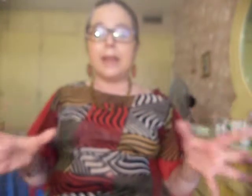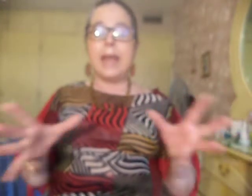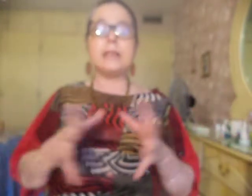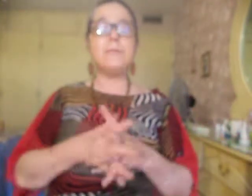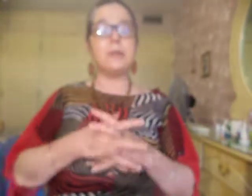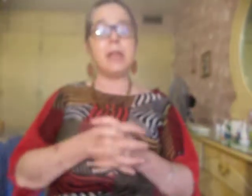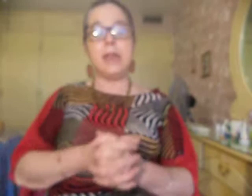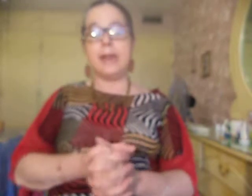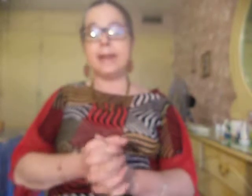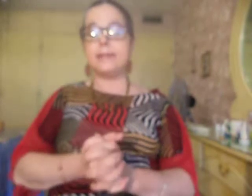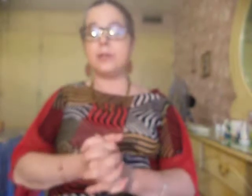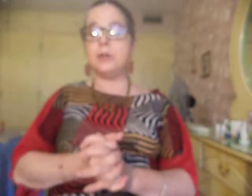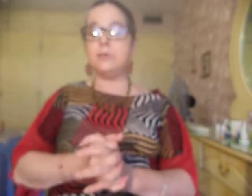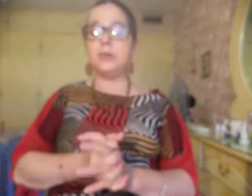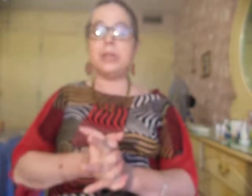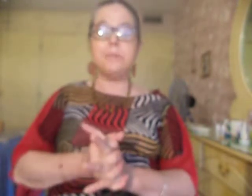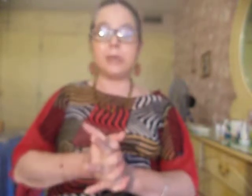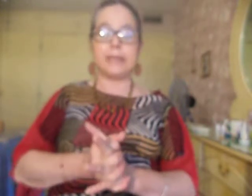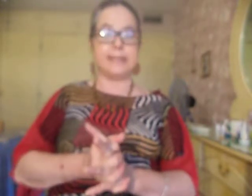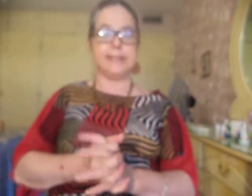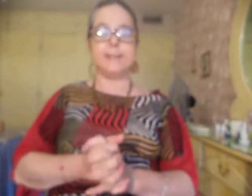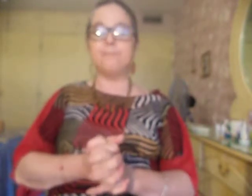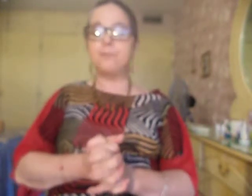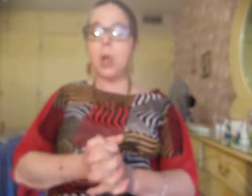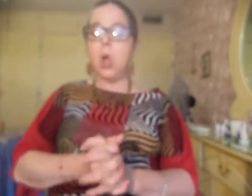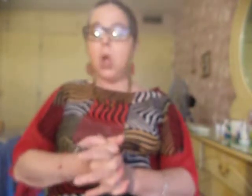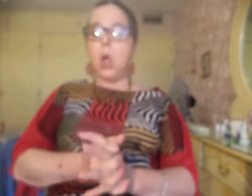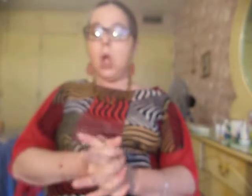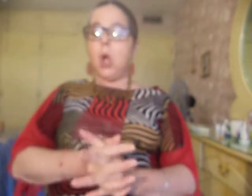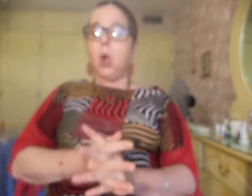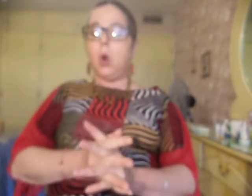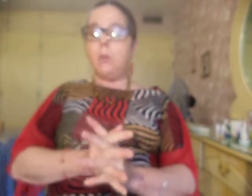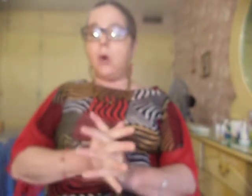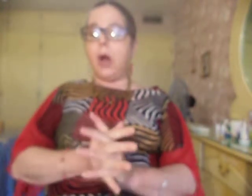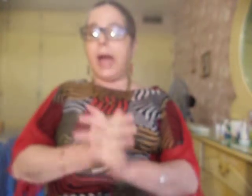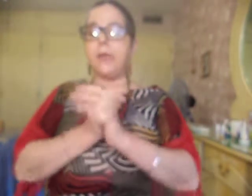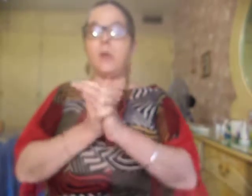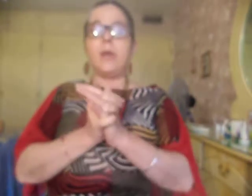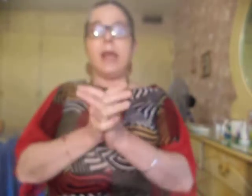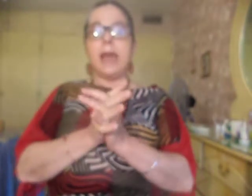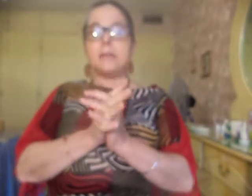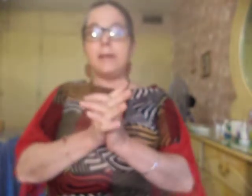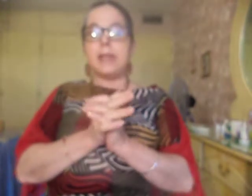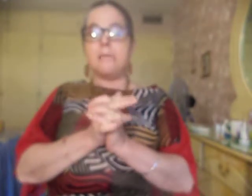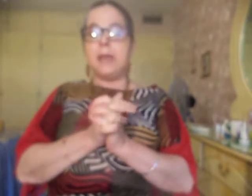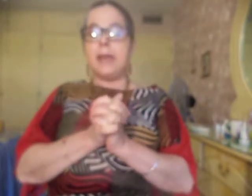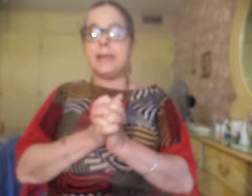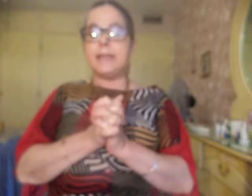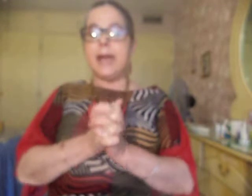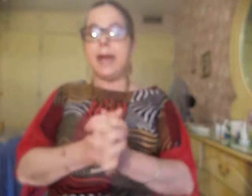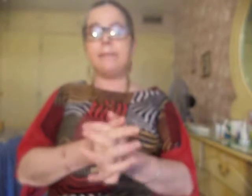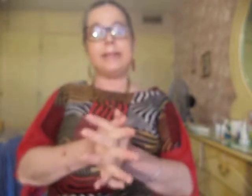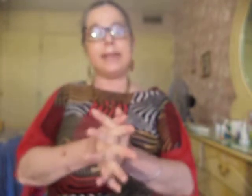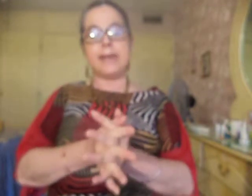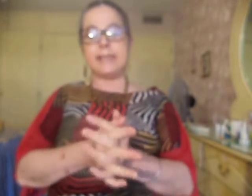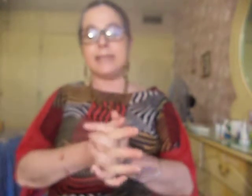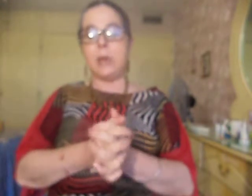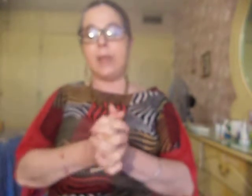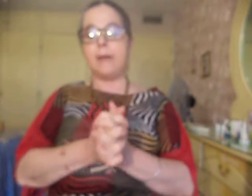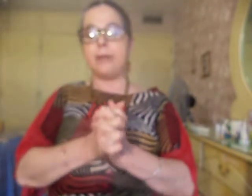las proteínas son muy importantes. ¿Cómo ayudan las vitaminas a mantenerse saludables?